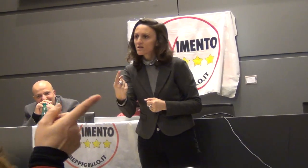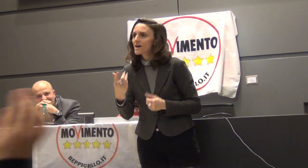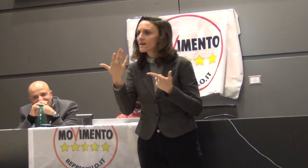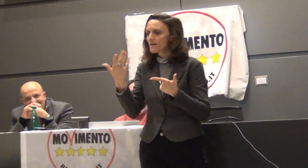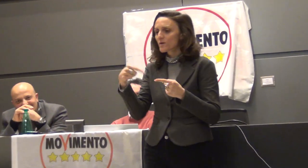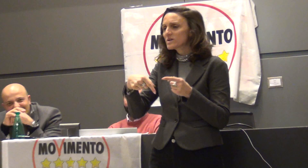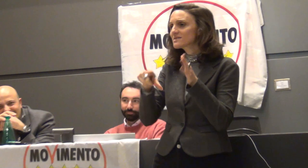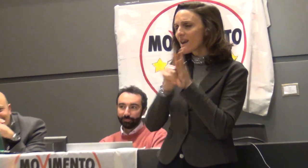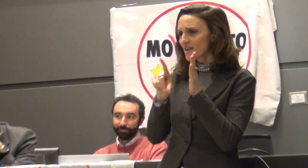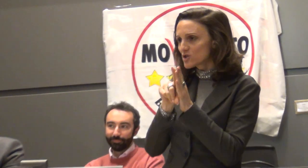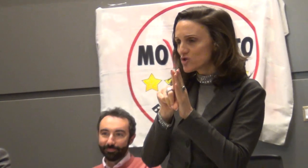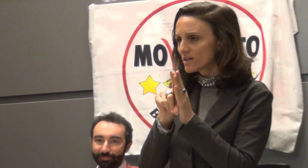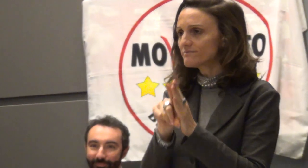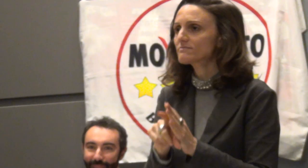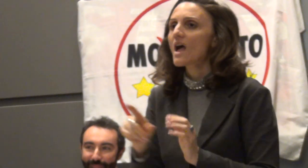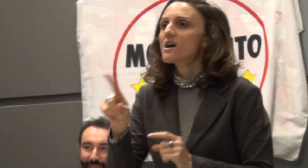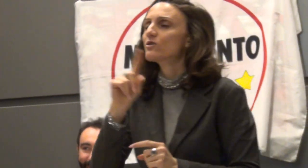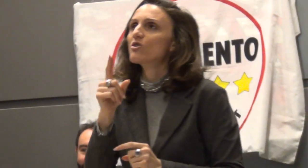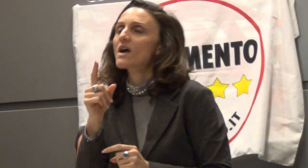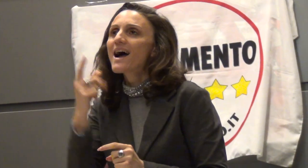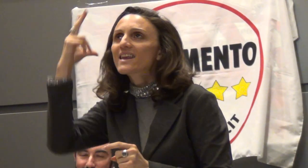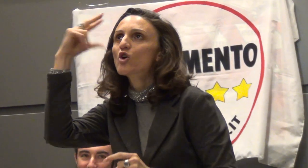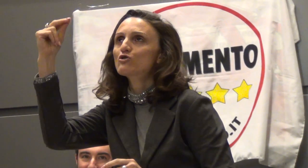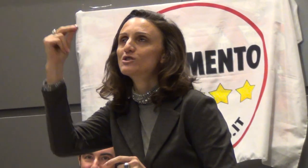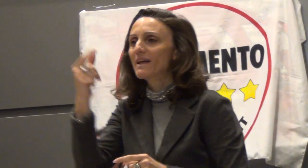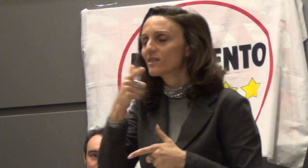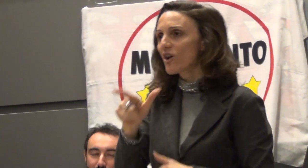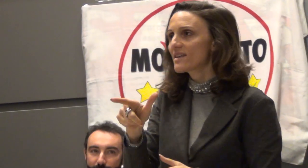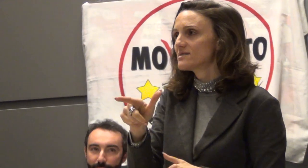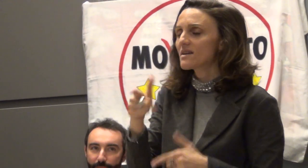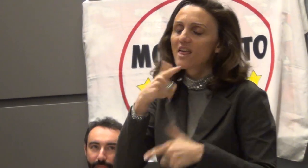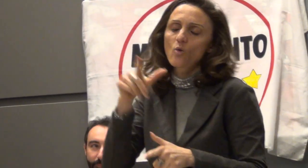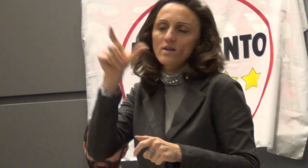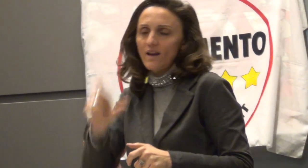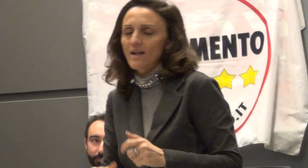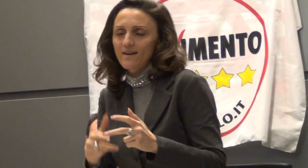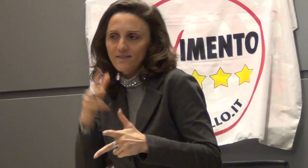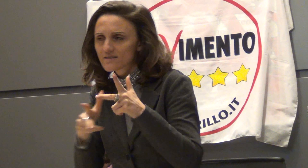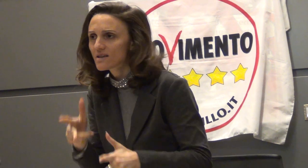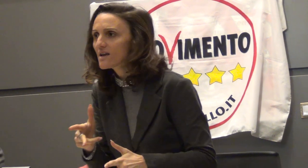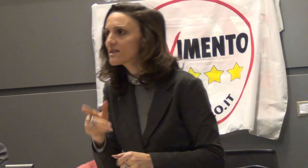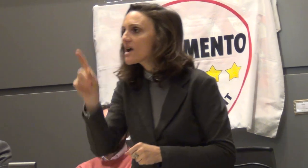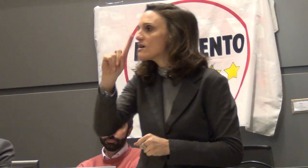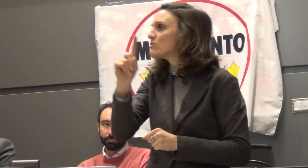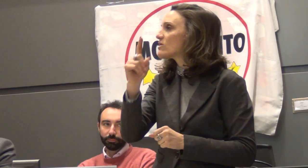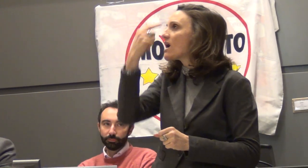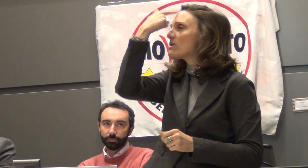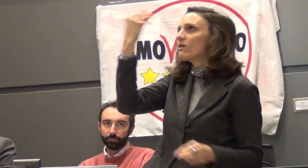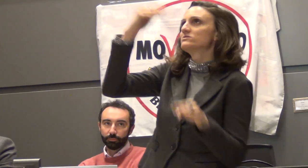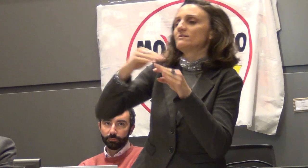Vi volevo dire che comunque questa legge non è solo il riconoscimento della lingua